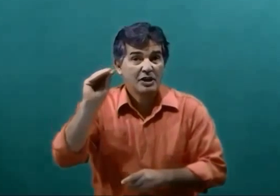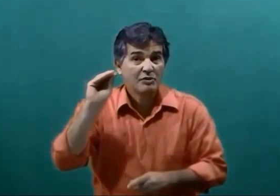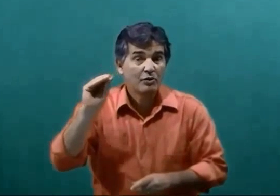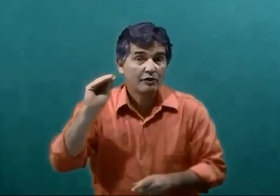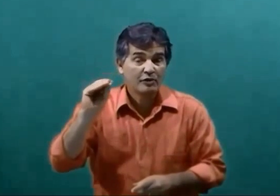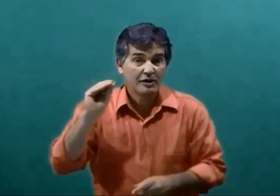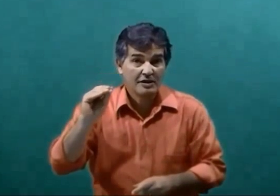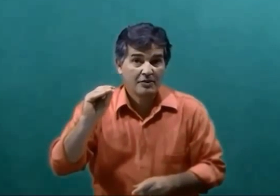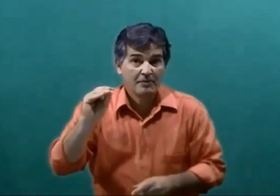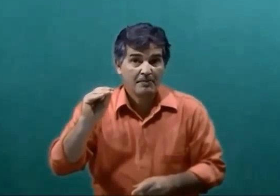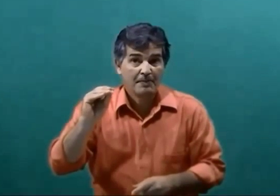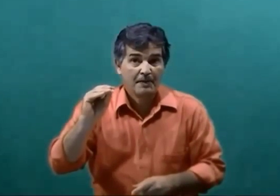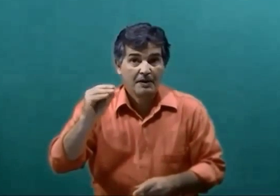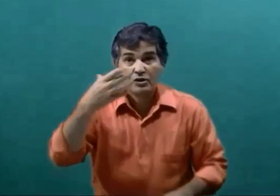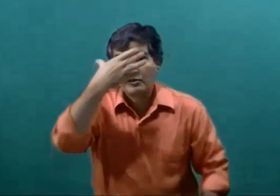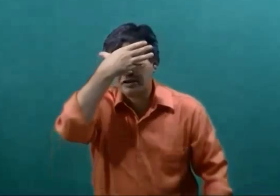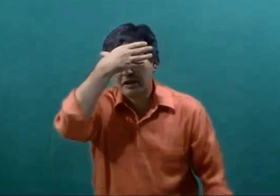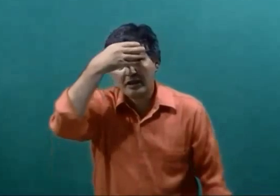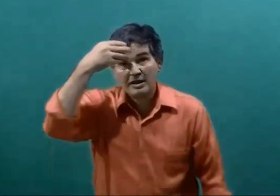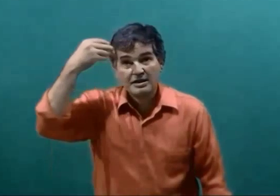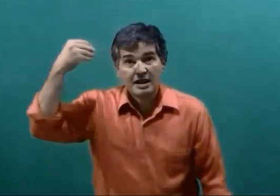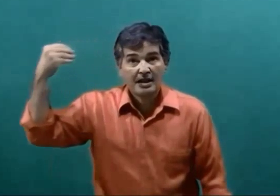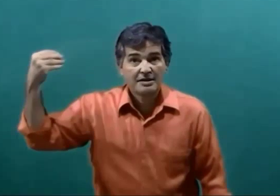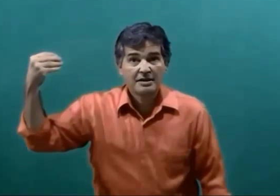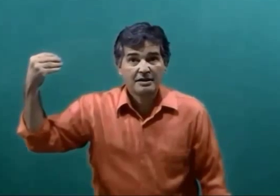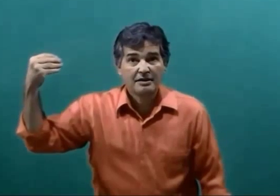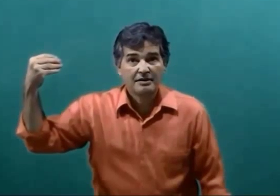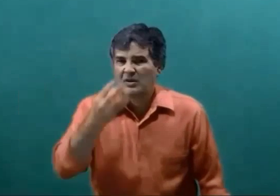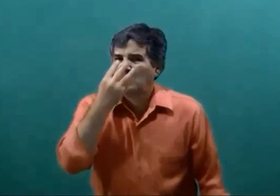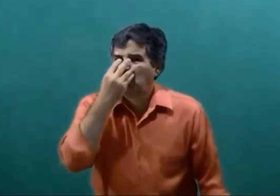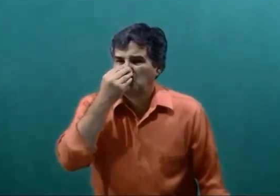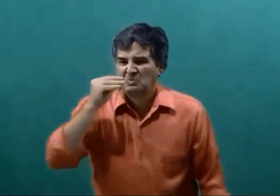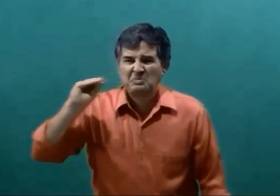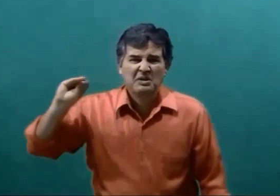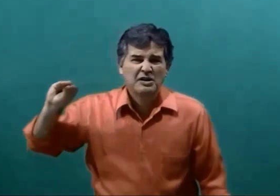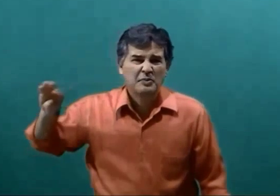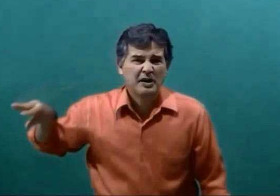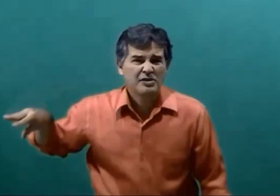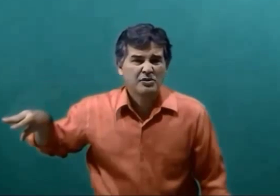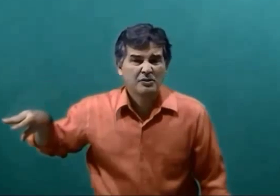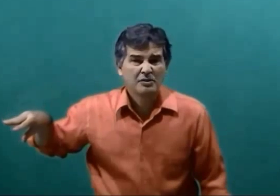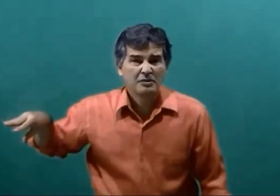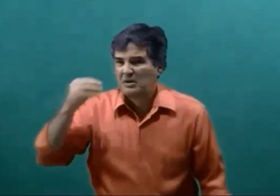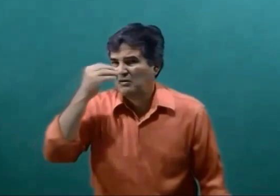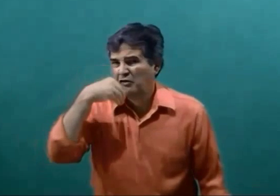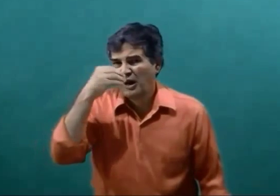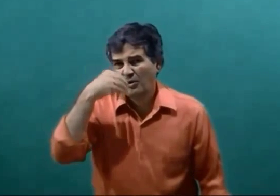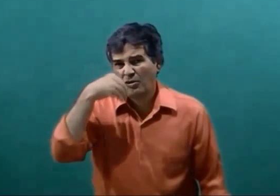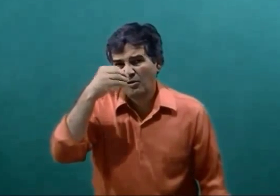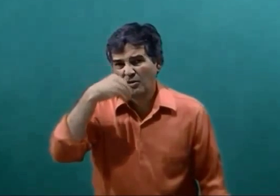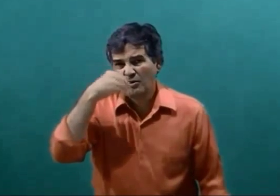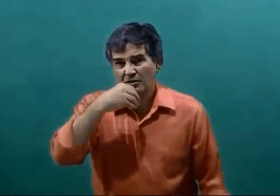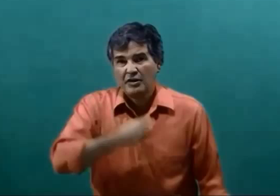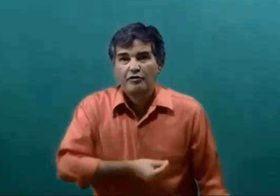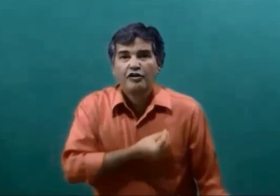mesma configuração. Então você esquece, desprezo, fraco,